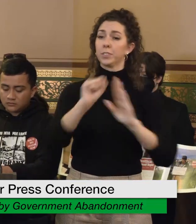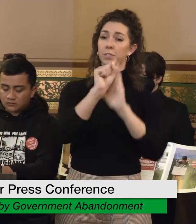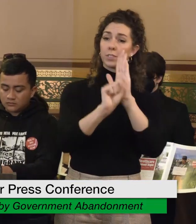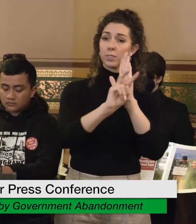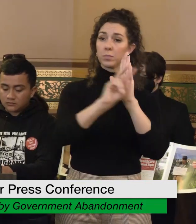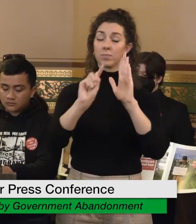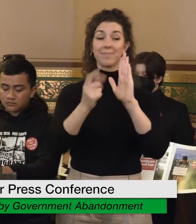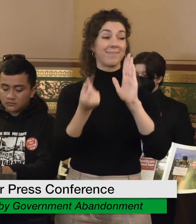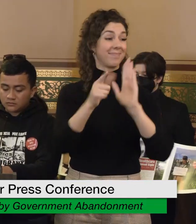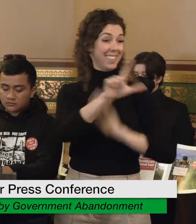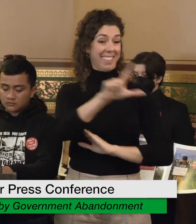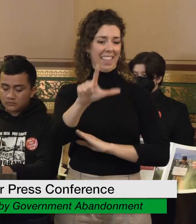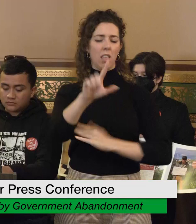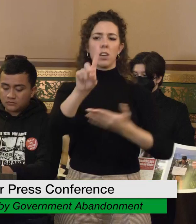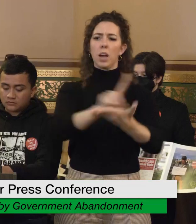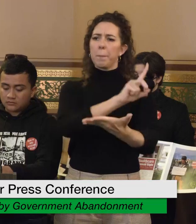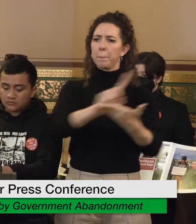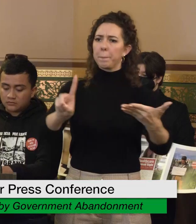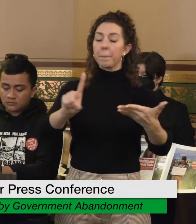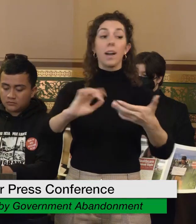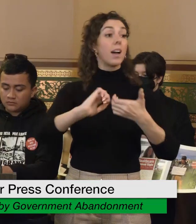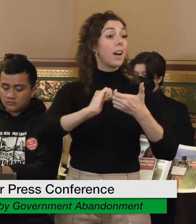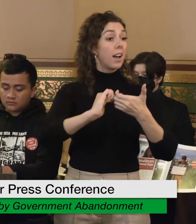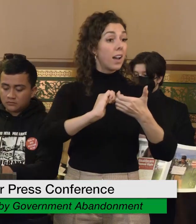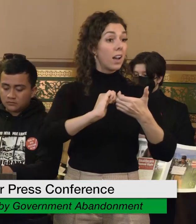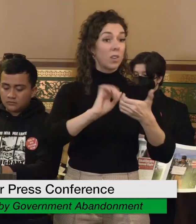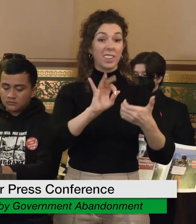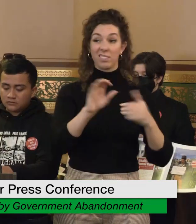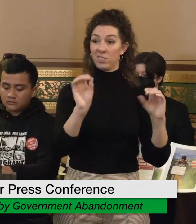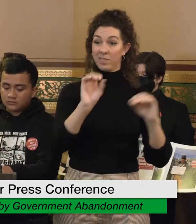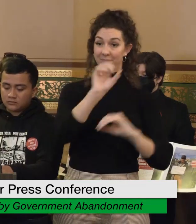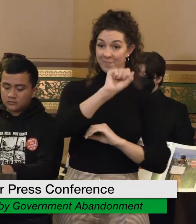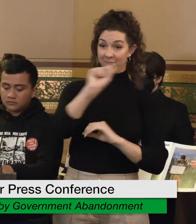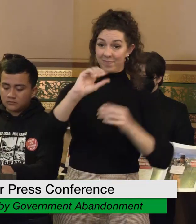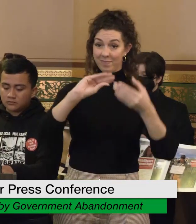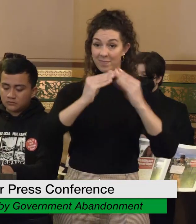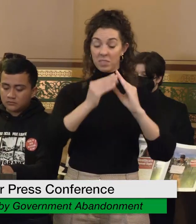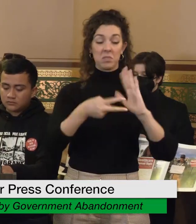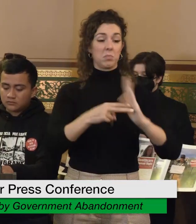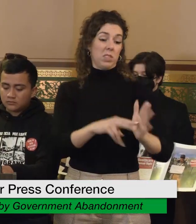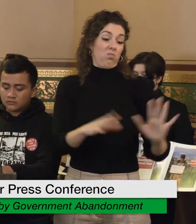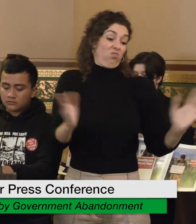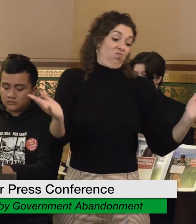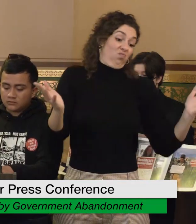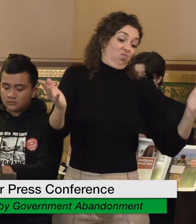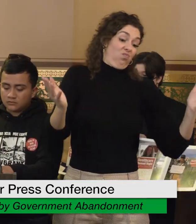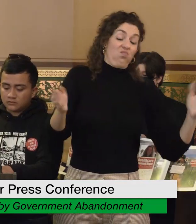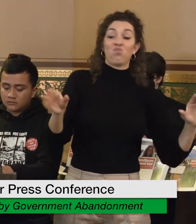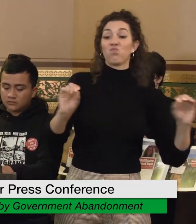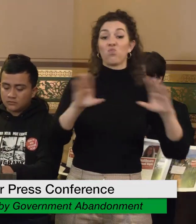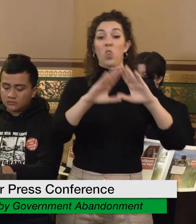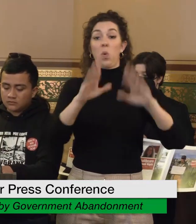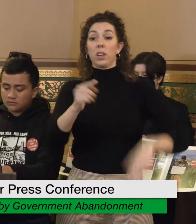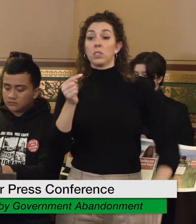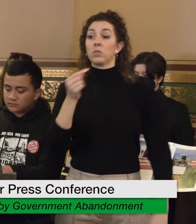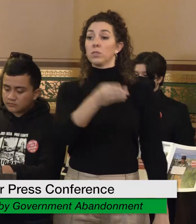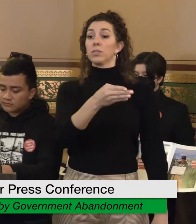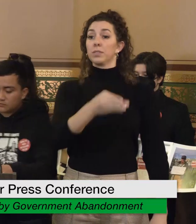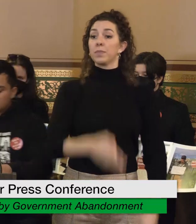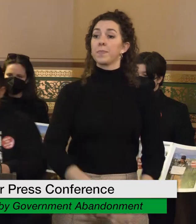the landlords discriminate against you by not, if you don't have a social security number, basically means that you don't have a roof over your head.